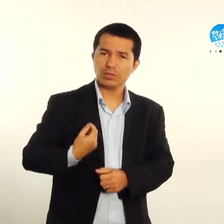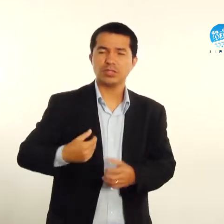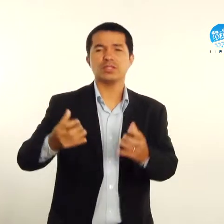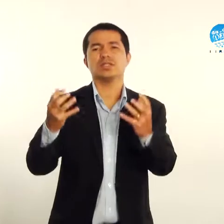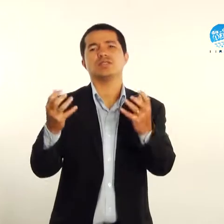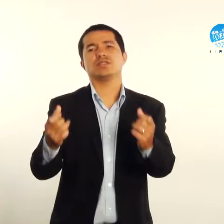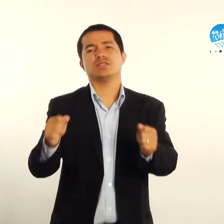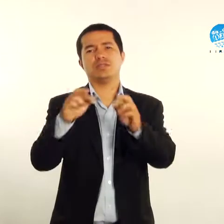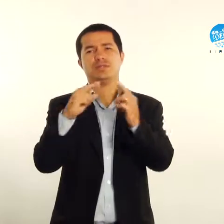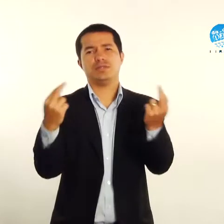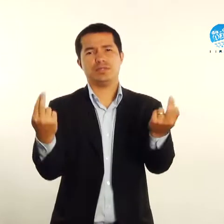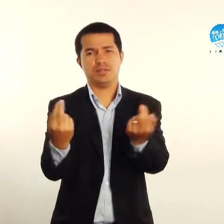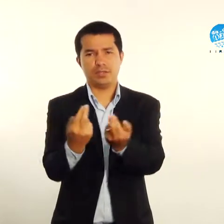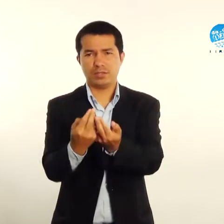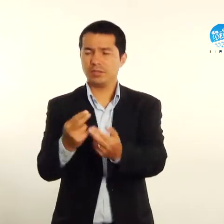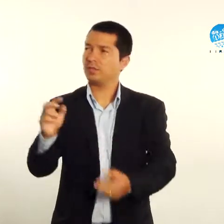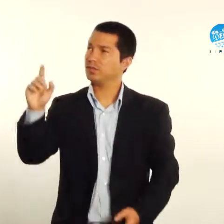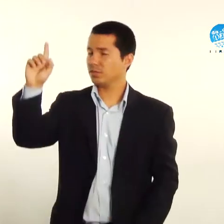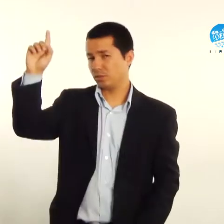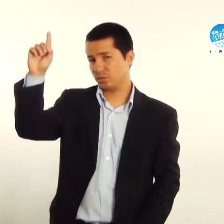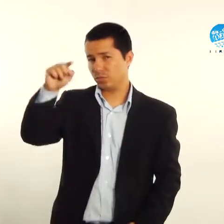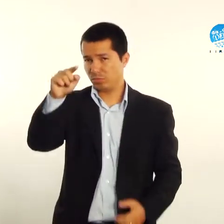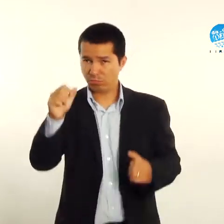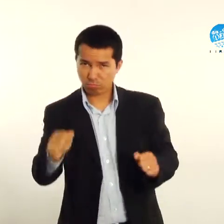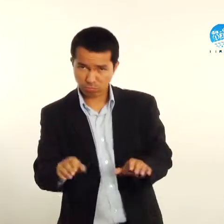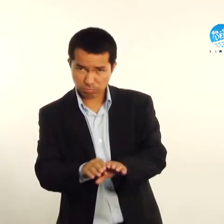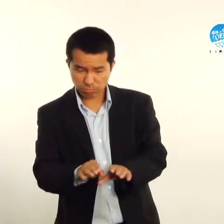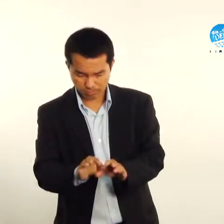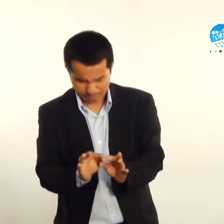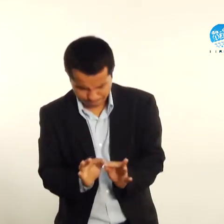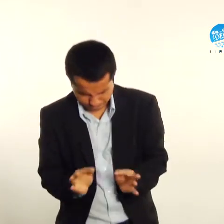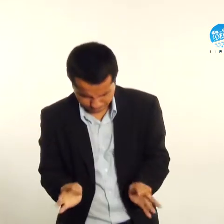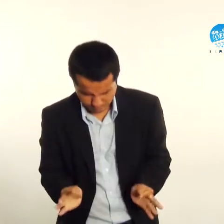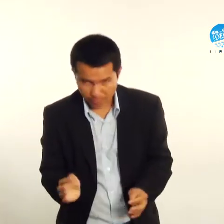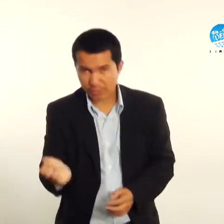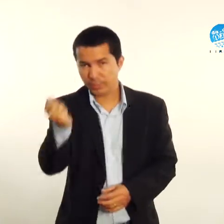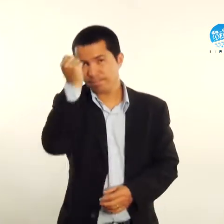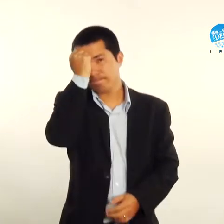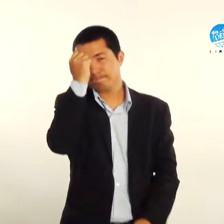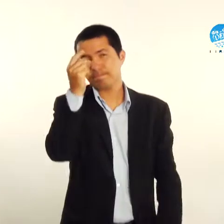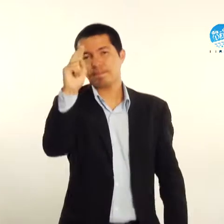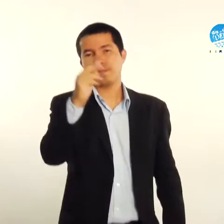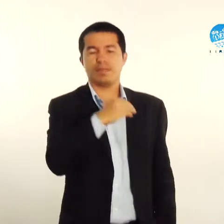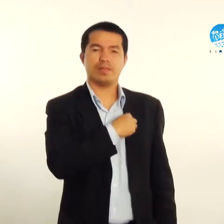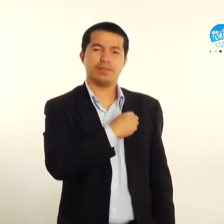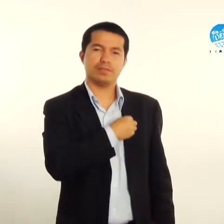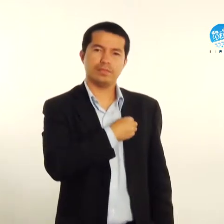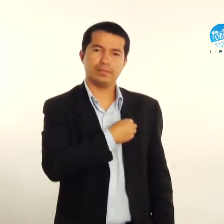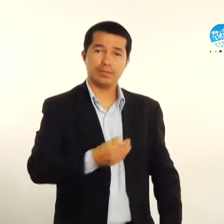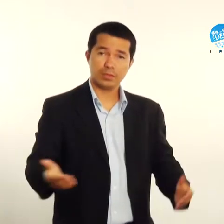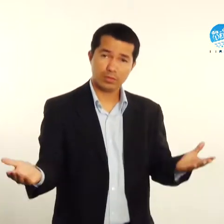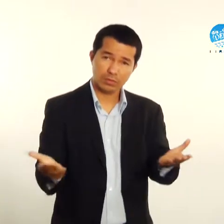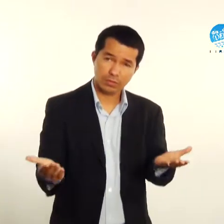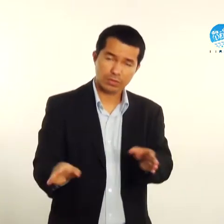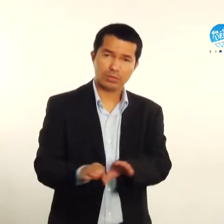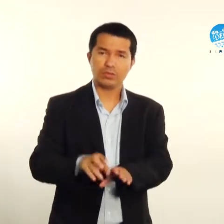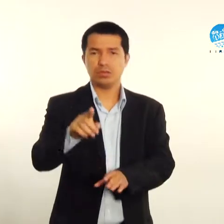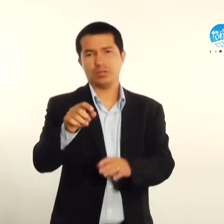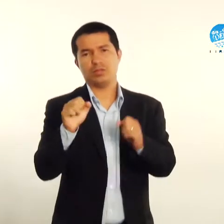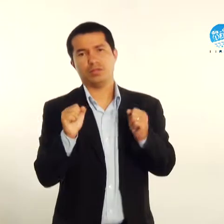reino de Deus. Até a humildade de se arrepender dos seus pecados, até